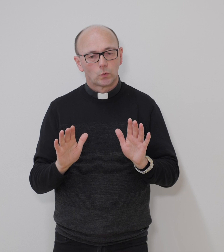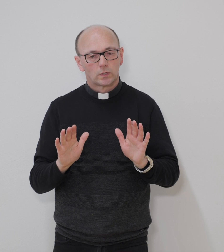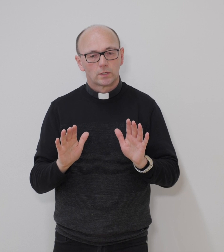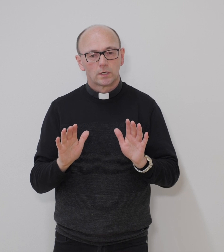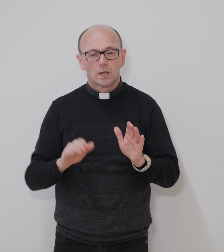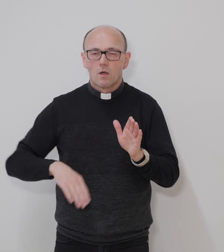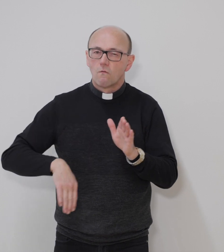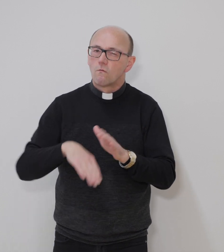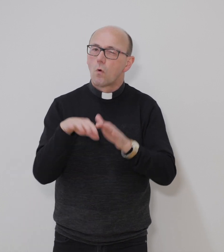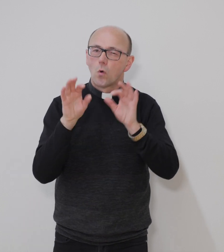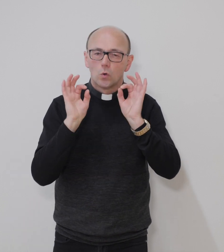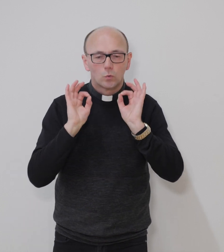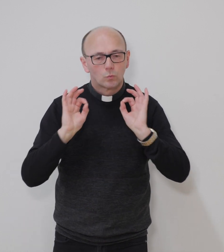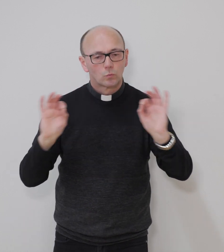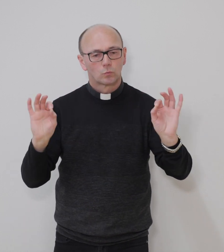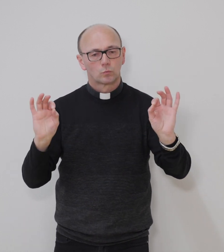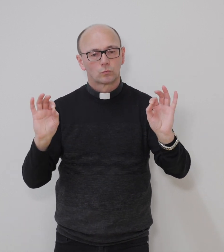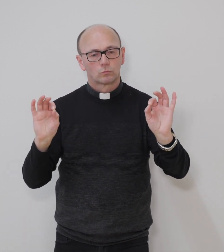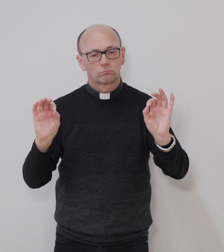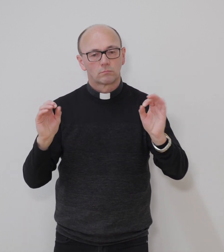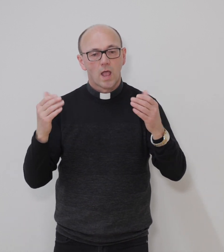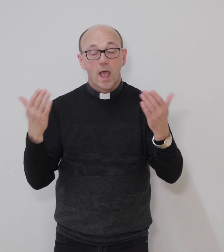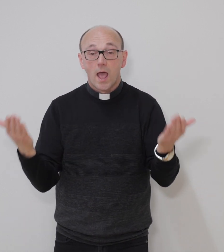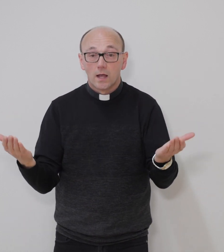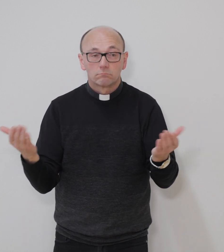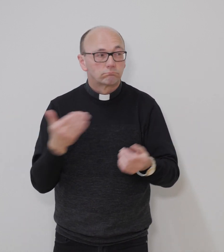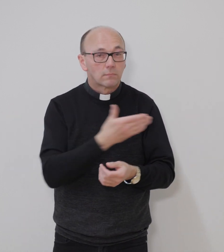langmütig und reich an Huld.